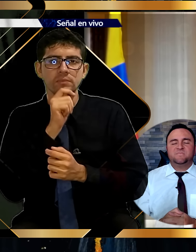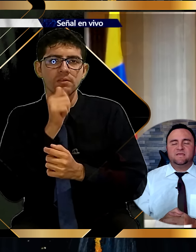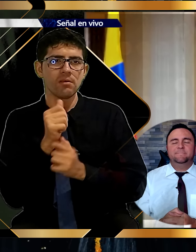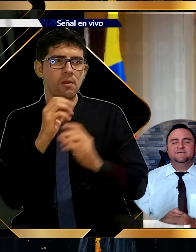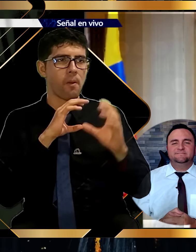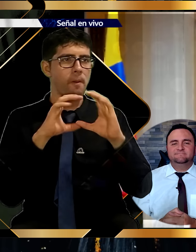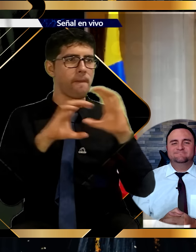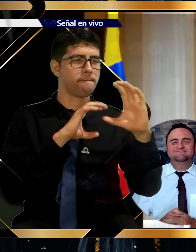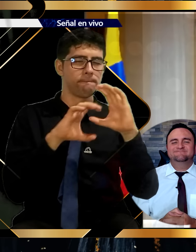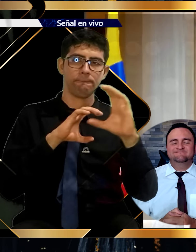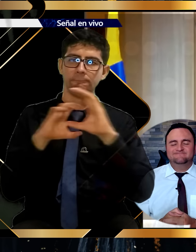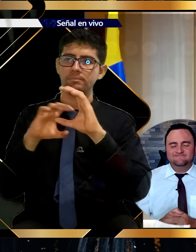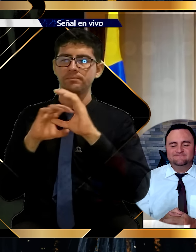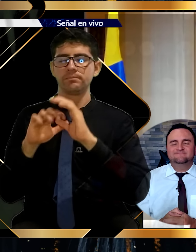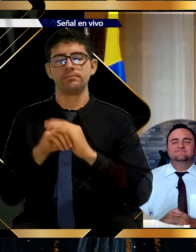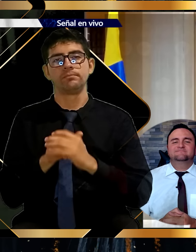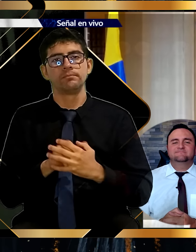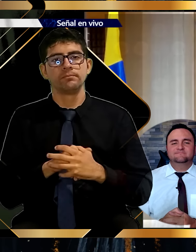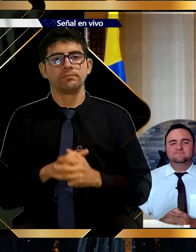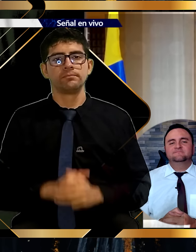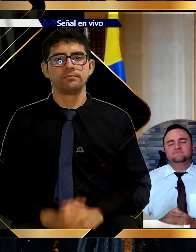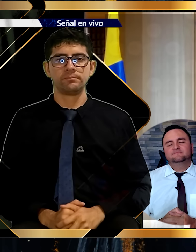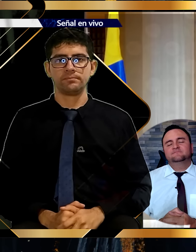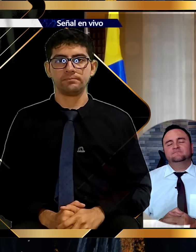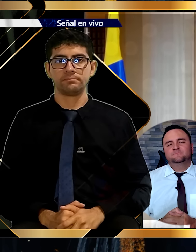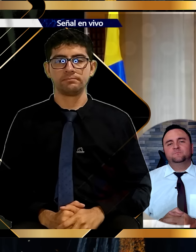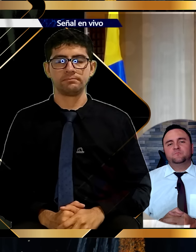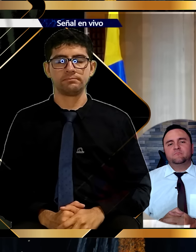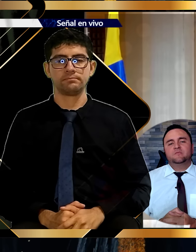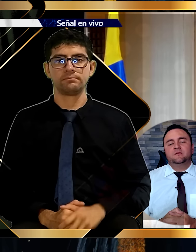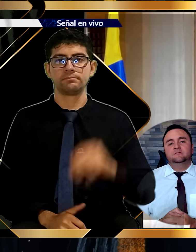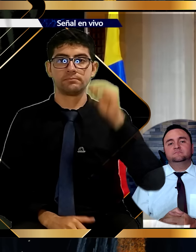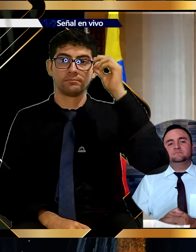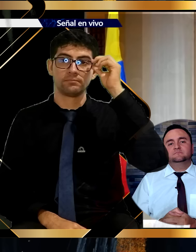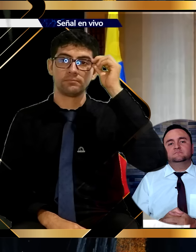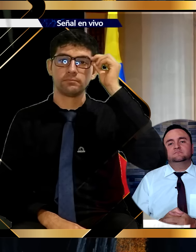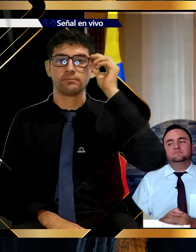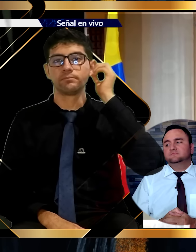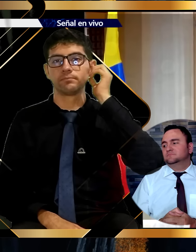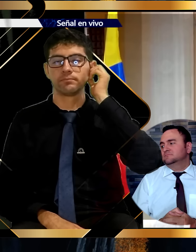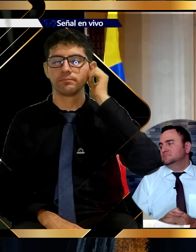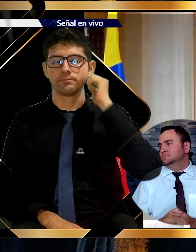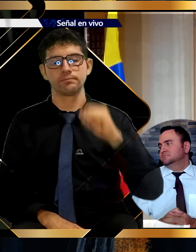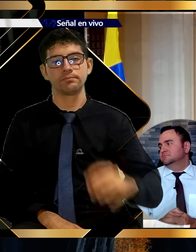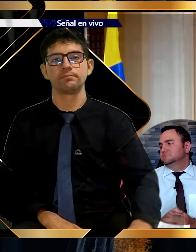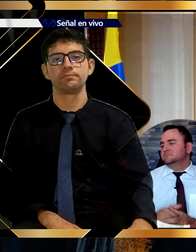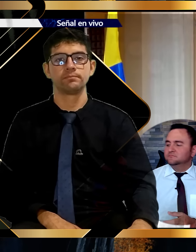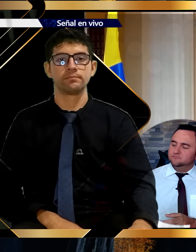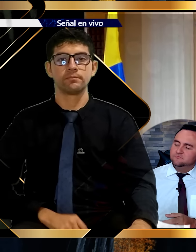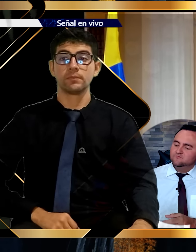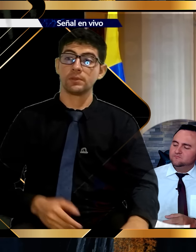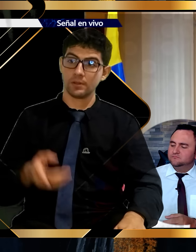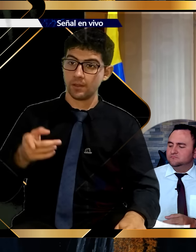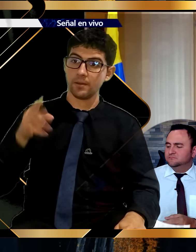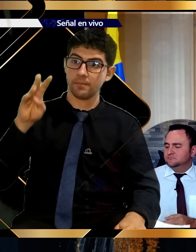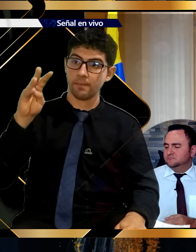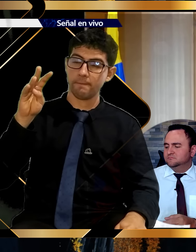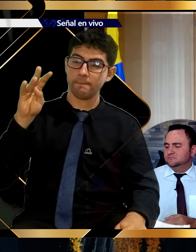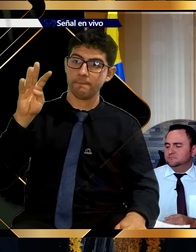comunicativas. En el buen sentido. La hermana, esposa del pastor, es comunicadora.